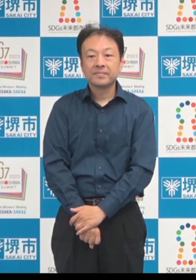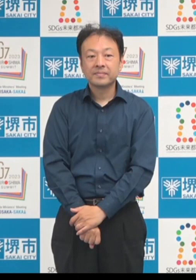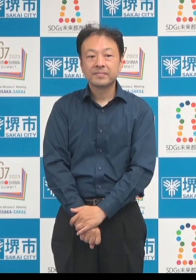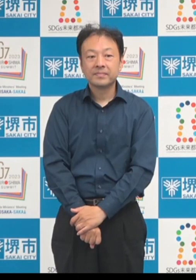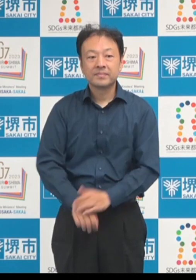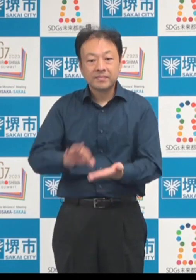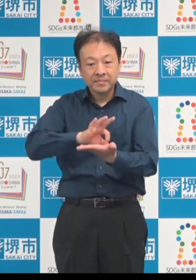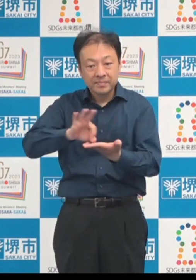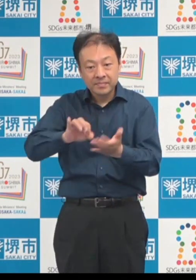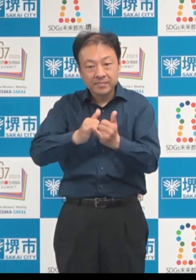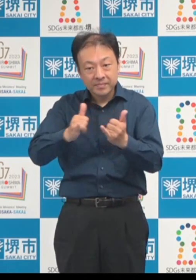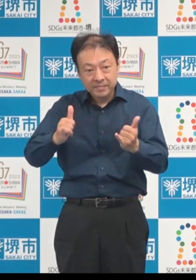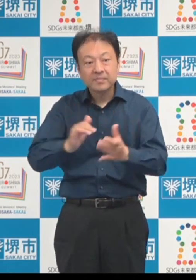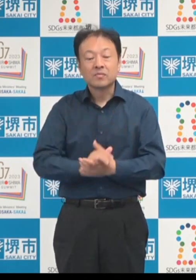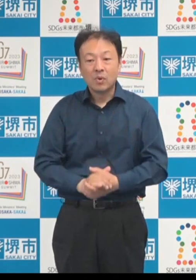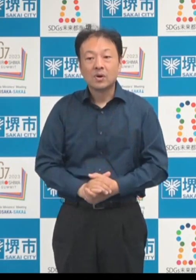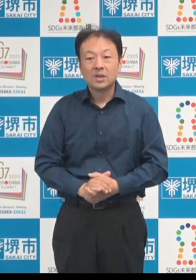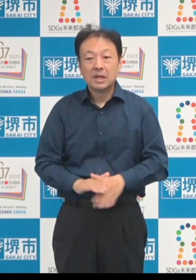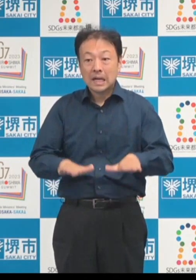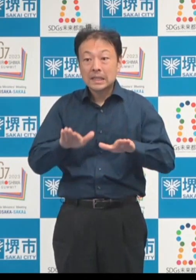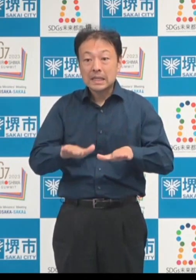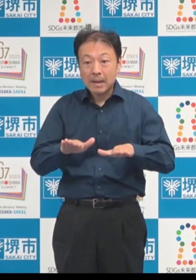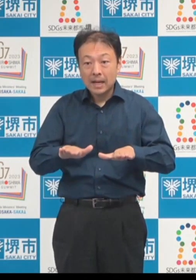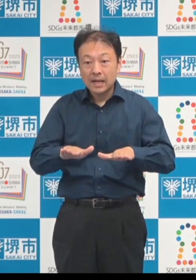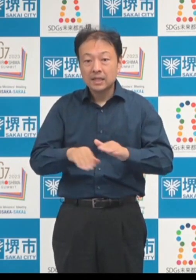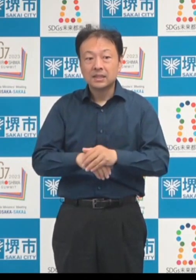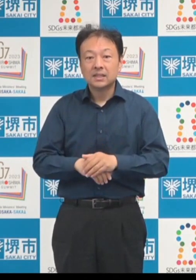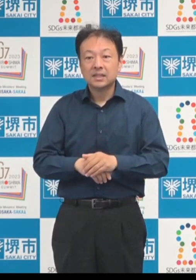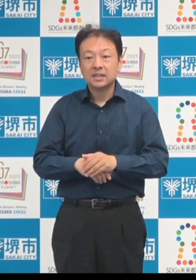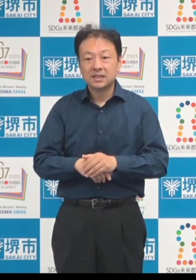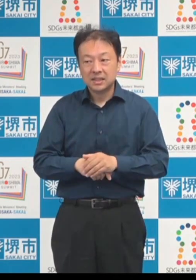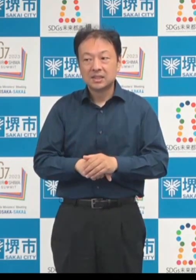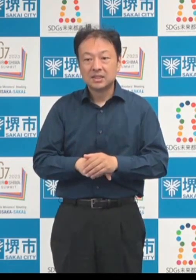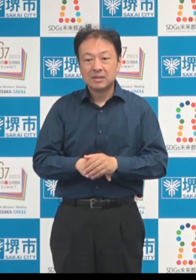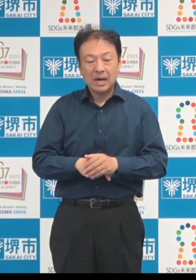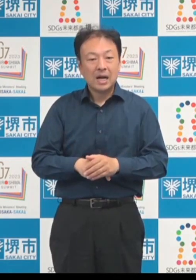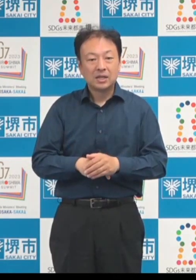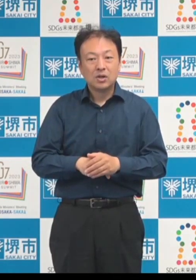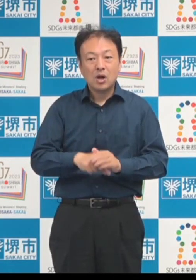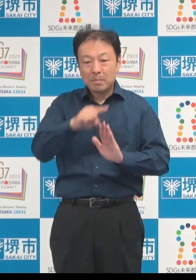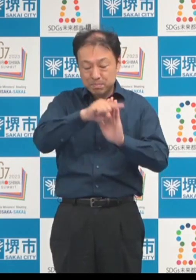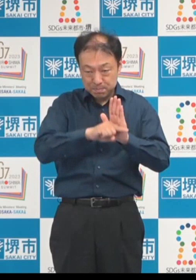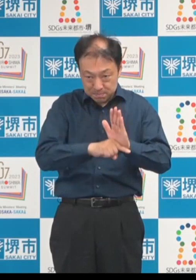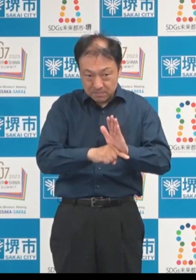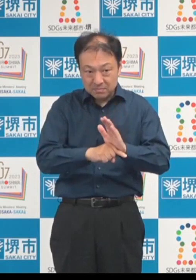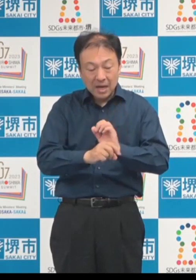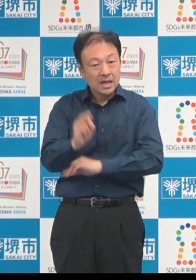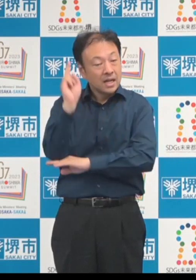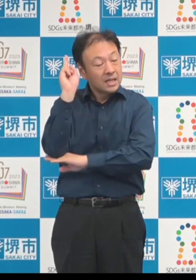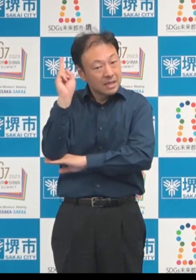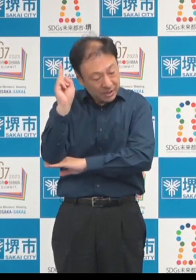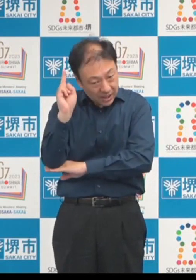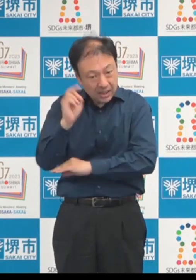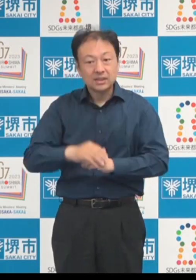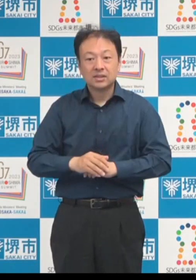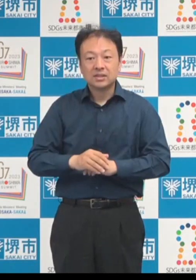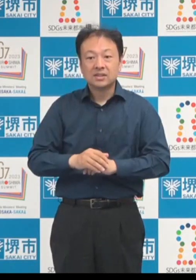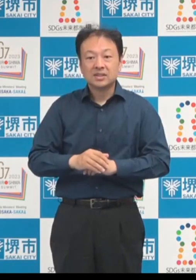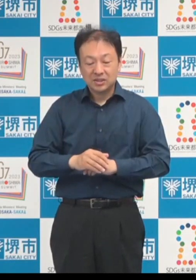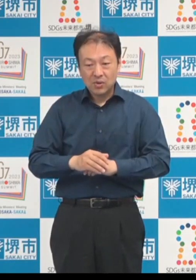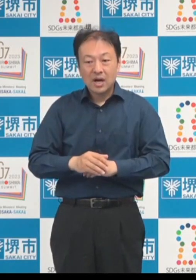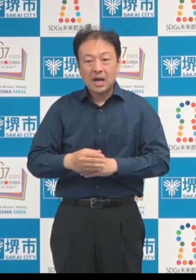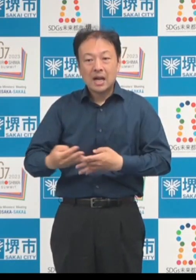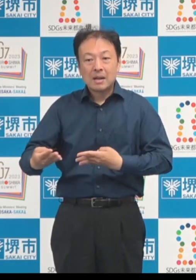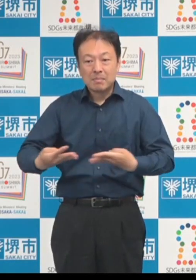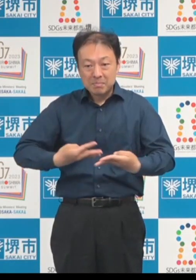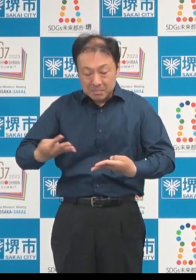利用者なんですけれども、現在のところですね、プログラムベースではあるんですけれども、セミナーとかあるいはビジネスプランコンテスト